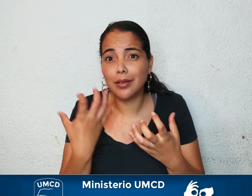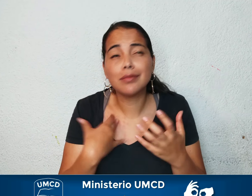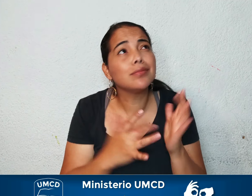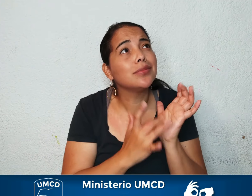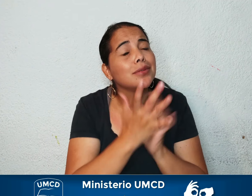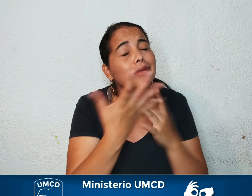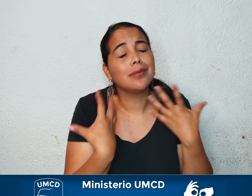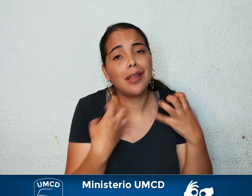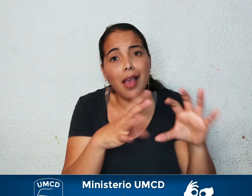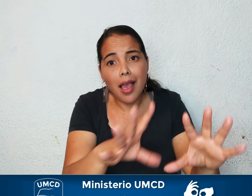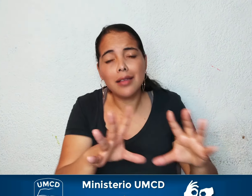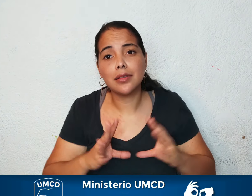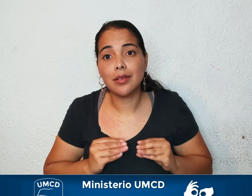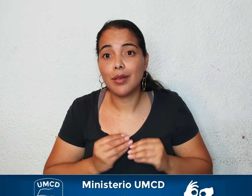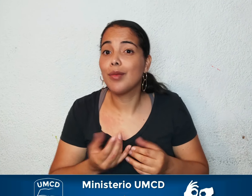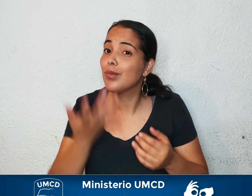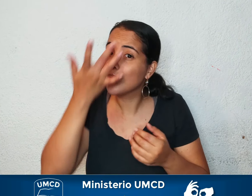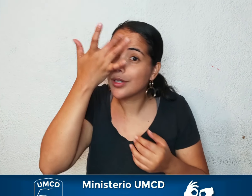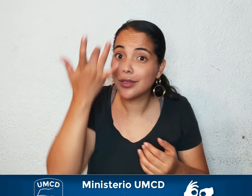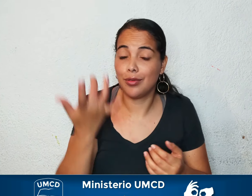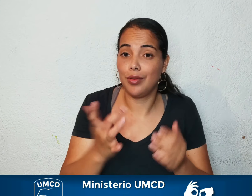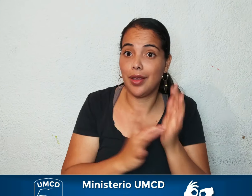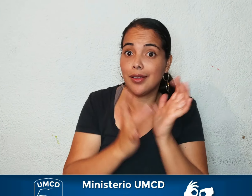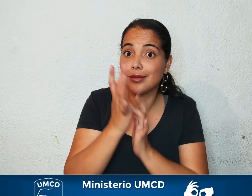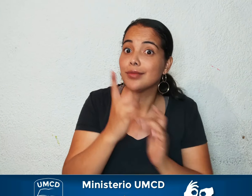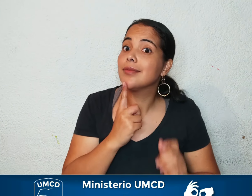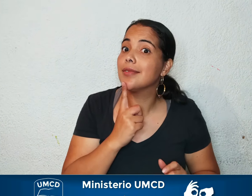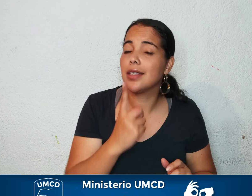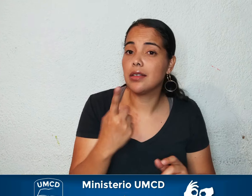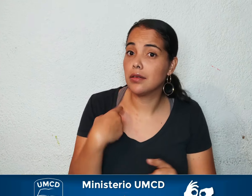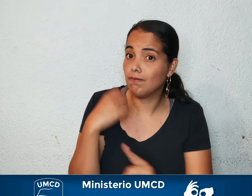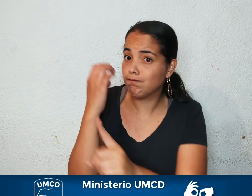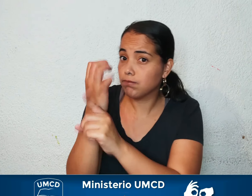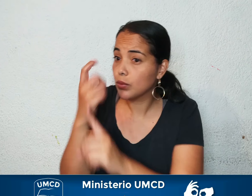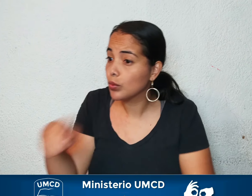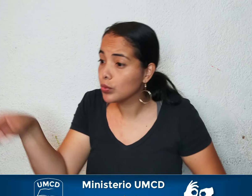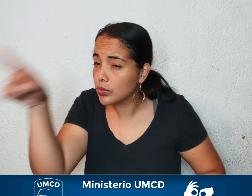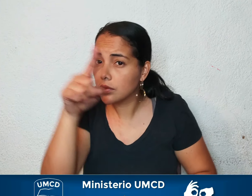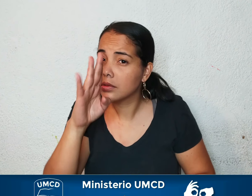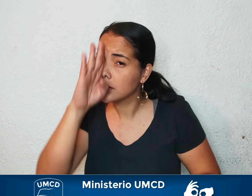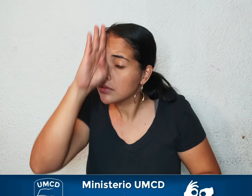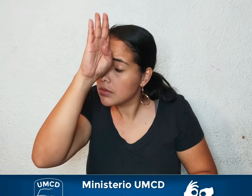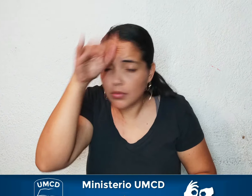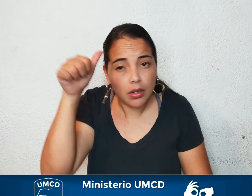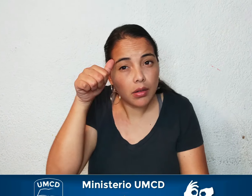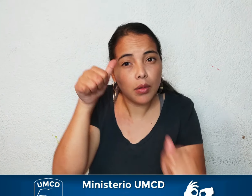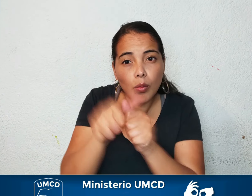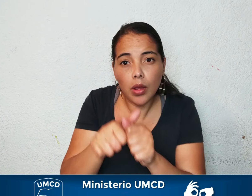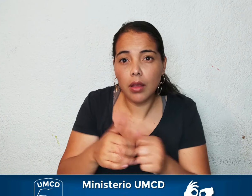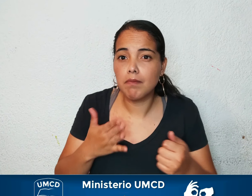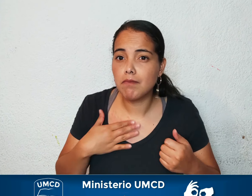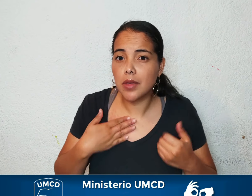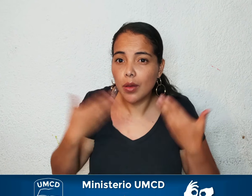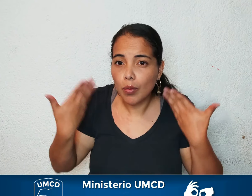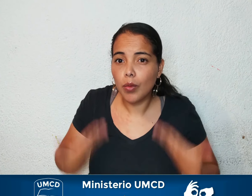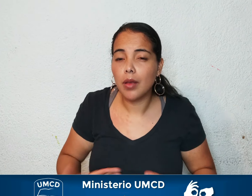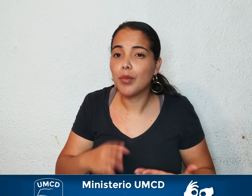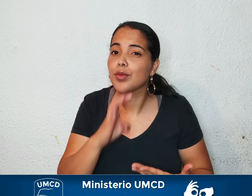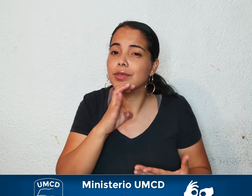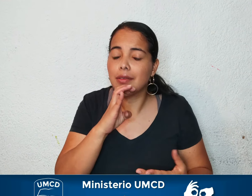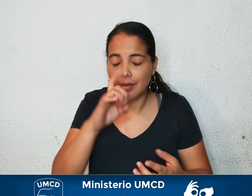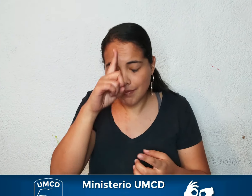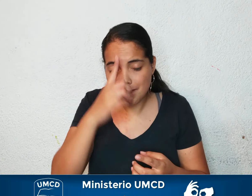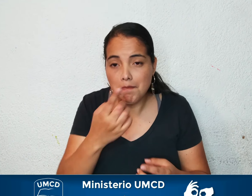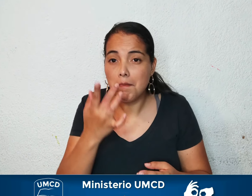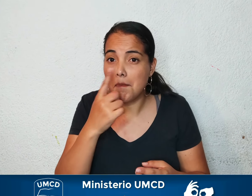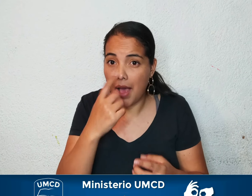esto. Por eso la llamada de atención aquí es cuando le dice: bebed y comed. En otras palabras